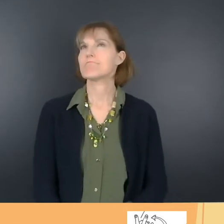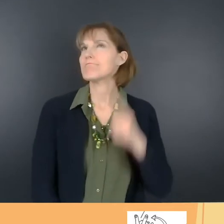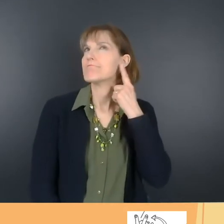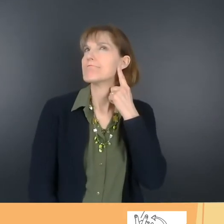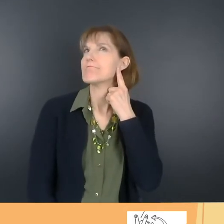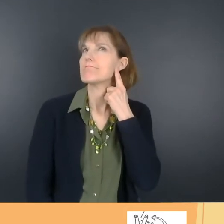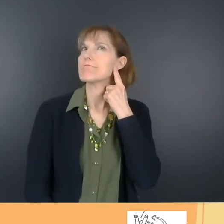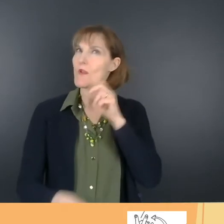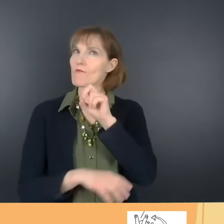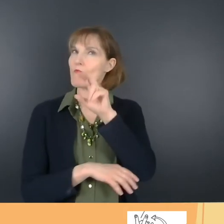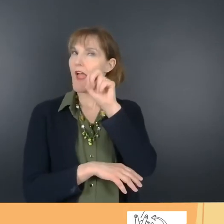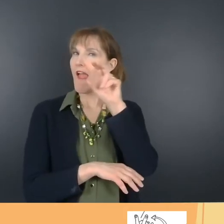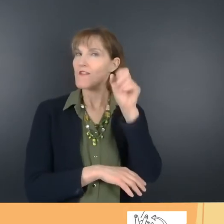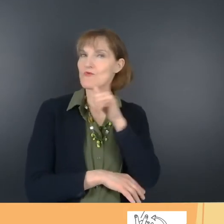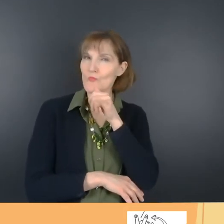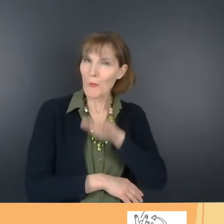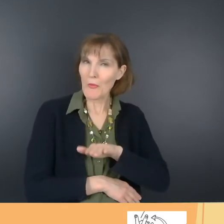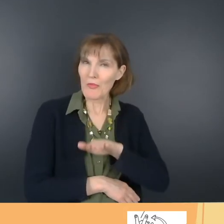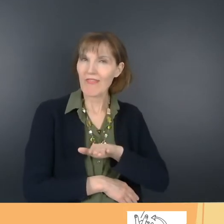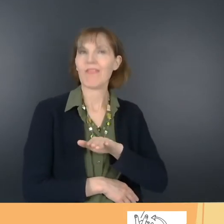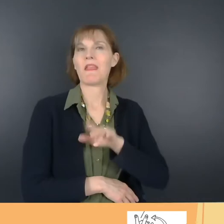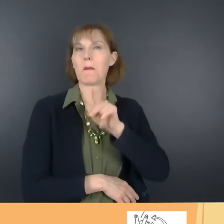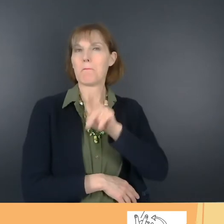Le voyage du petit pèlerin.